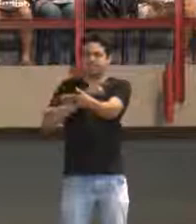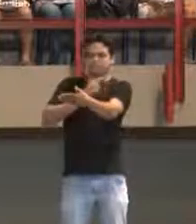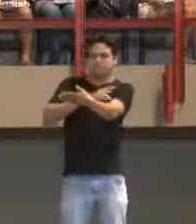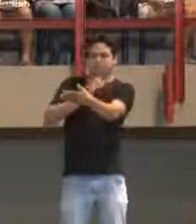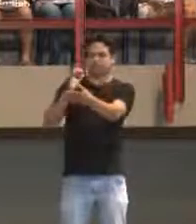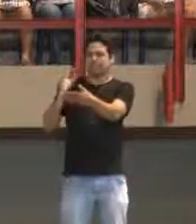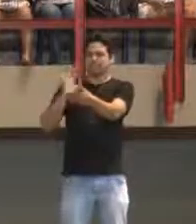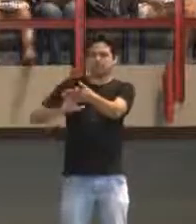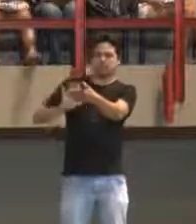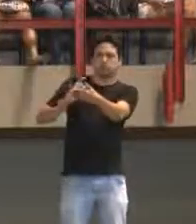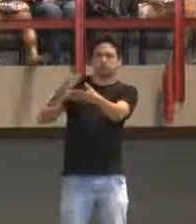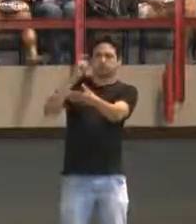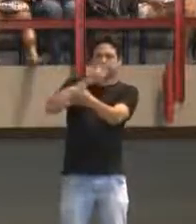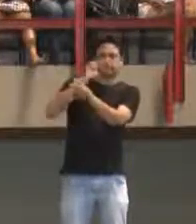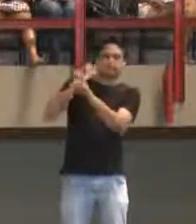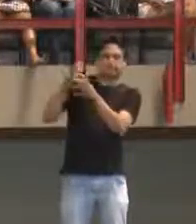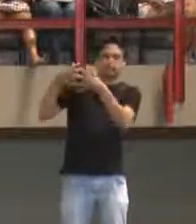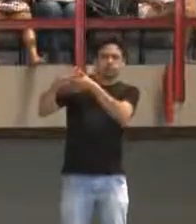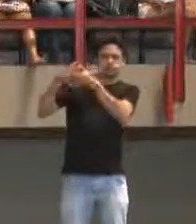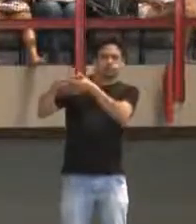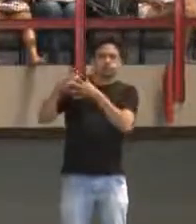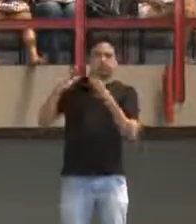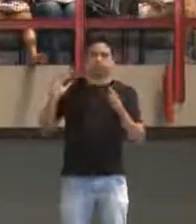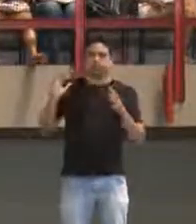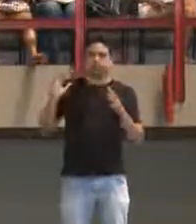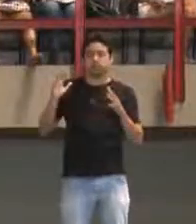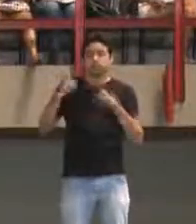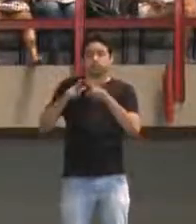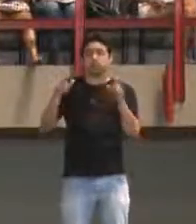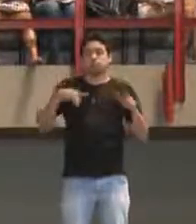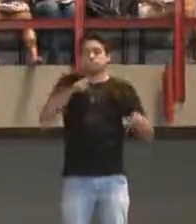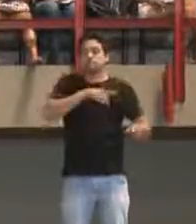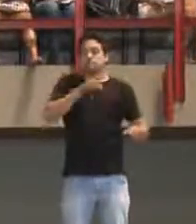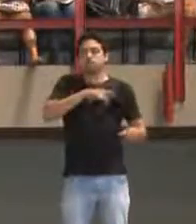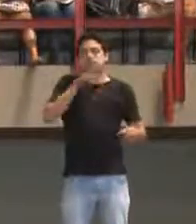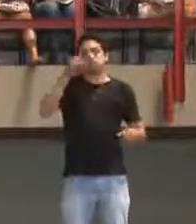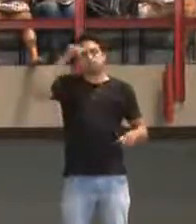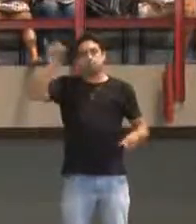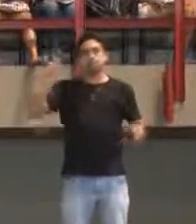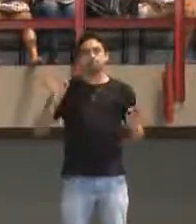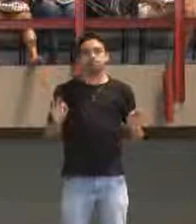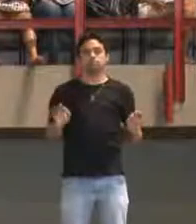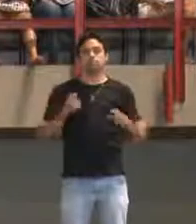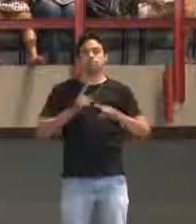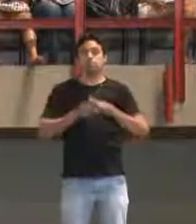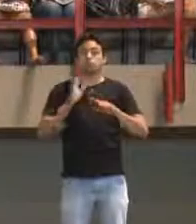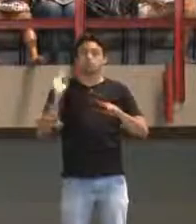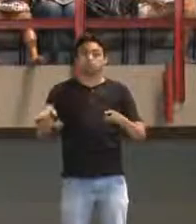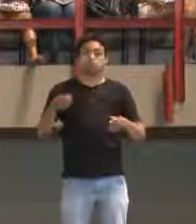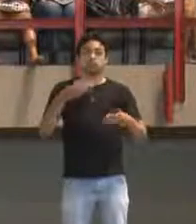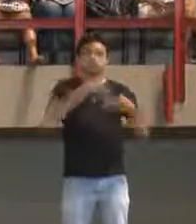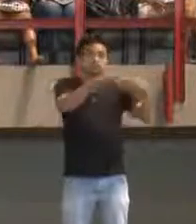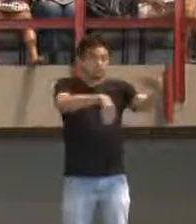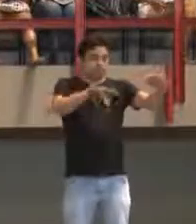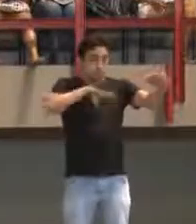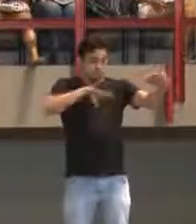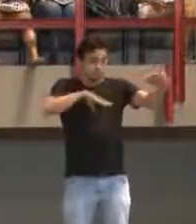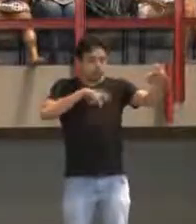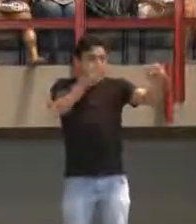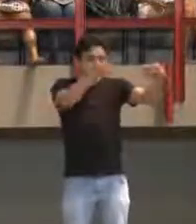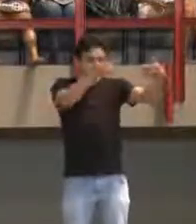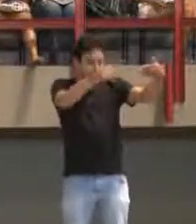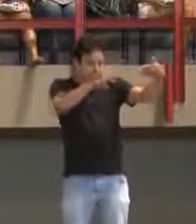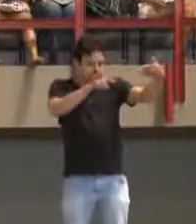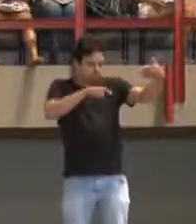de matemática, matemática. Mas não é para ter esse medo todo, não. Você começa pela prova de português,